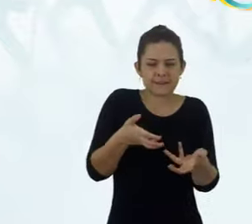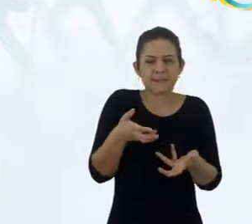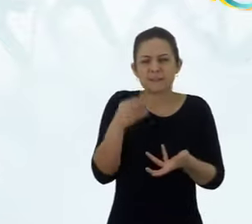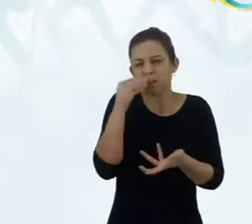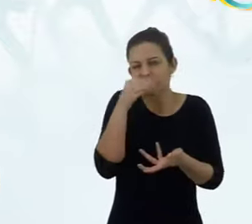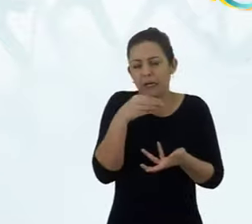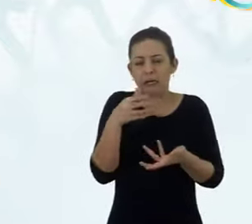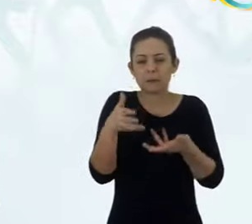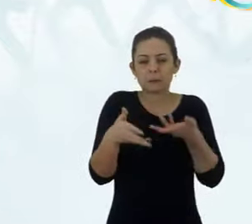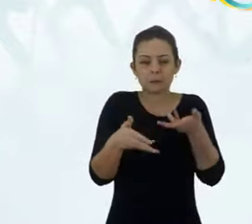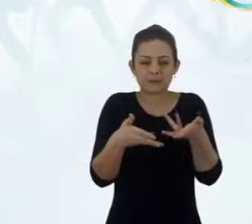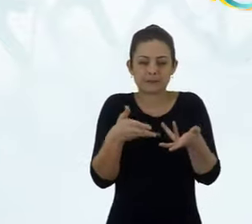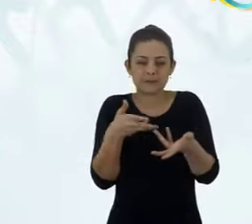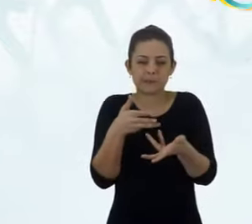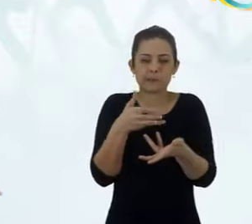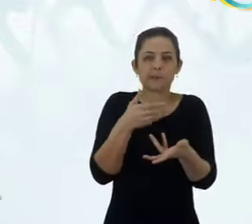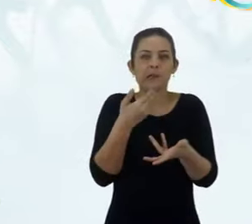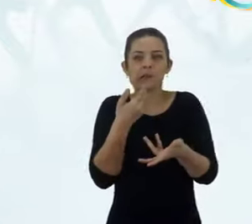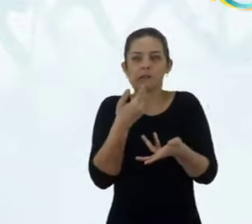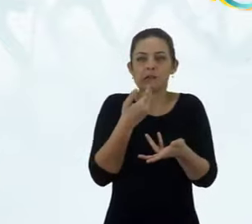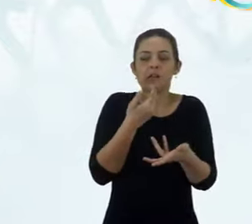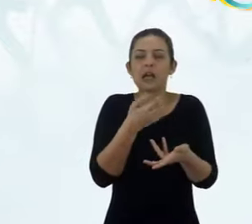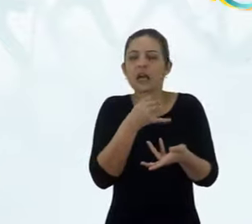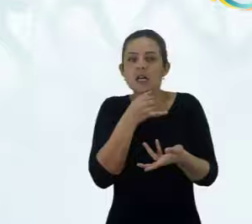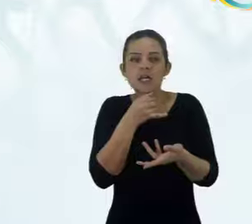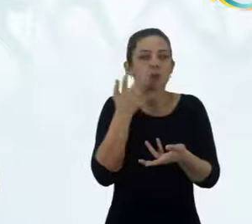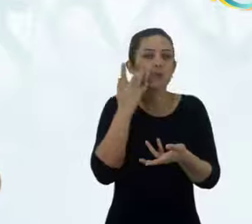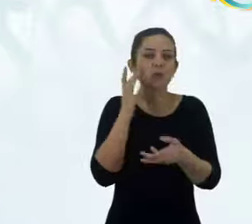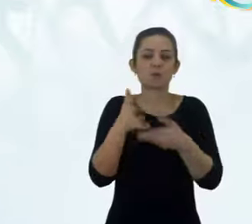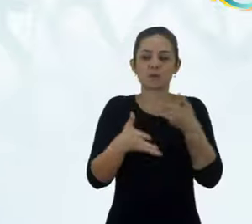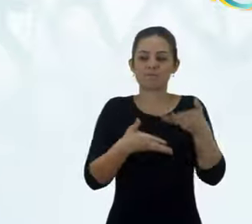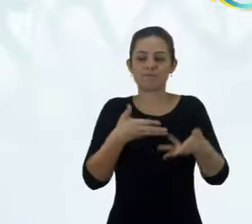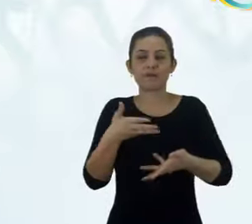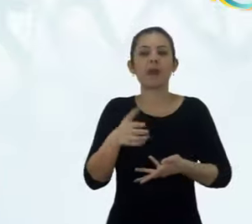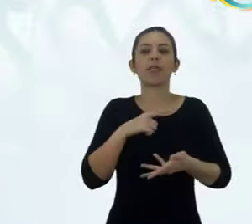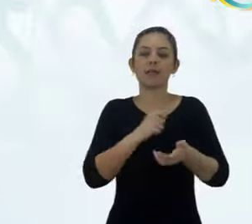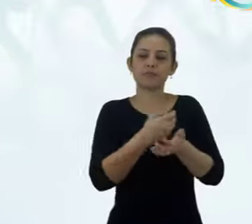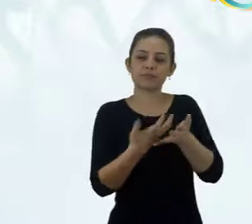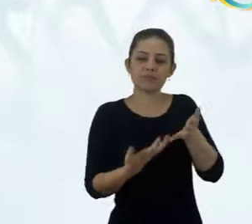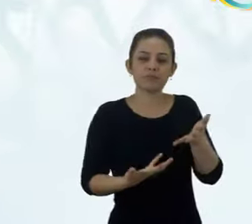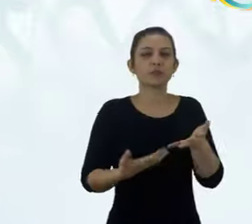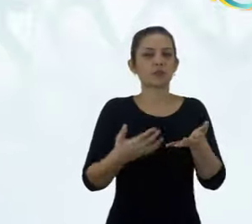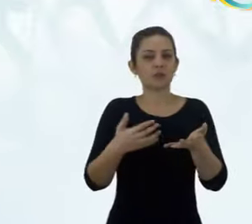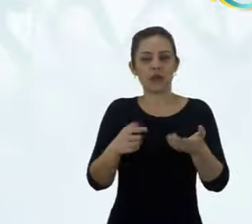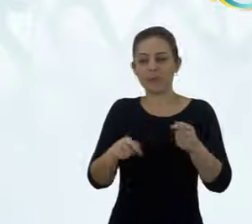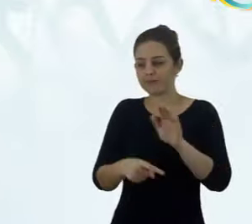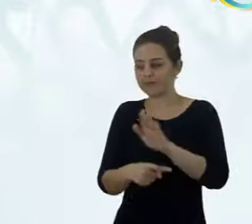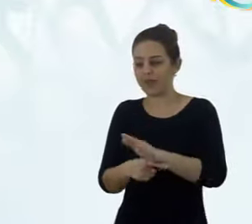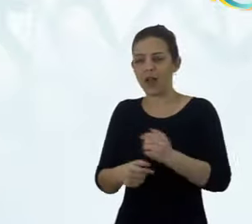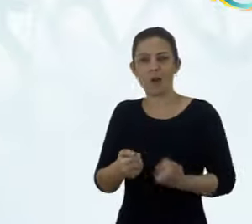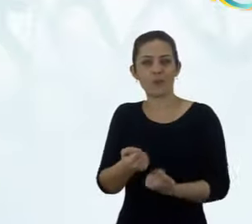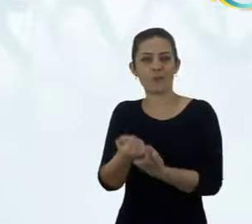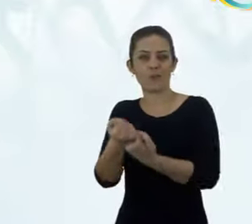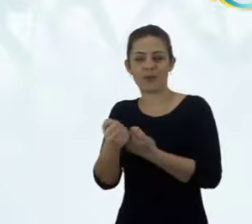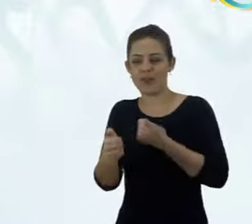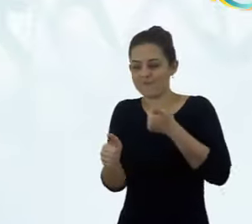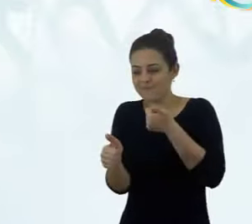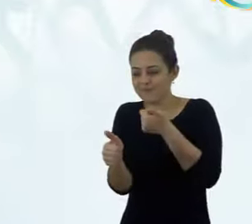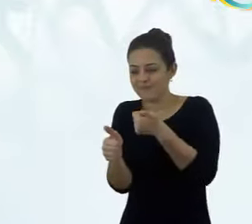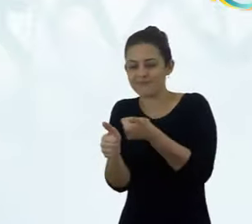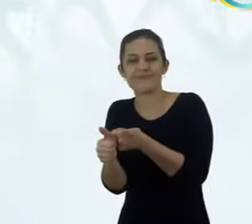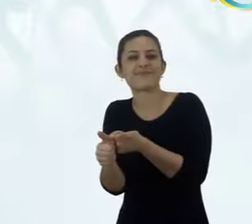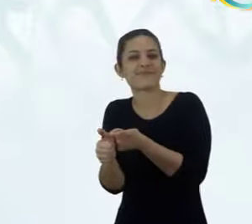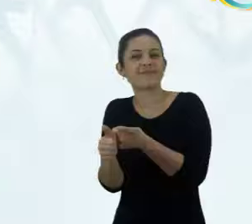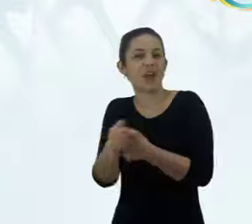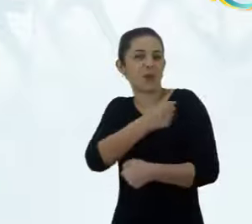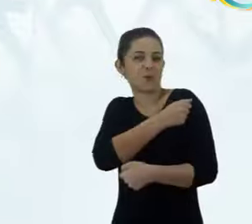que precária ou ainda nem tenha começado um curso de libras, você consegue ter alguns recursos que vai fazer com que você se